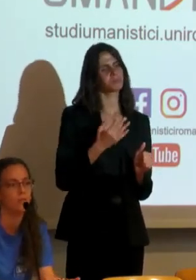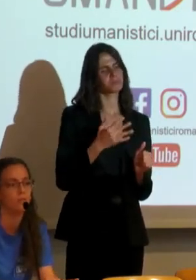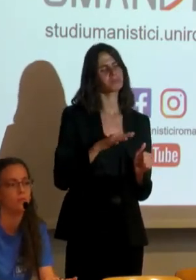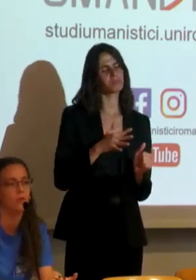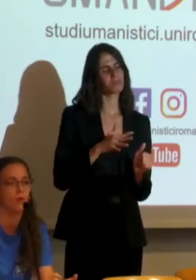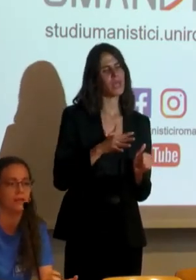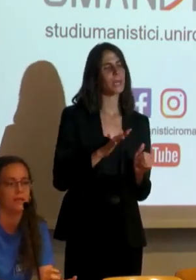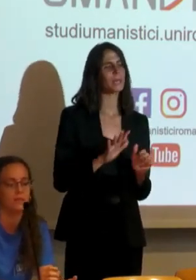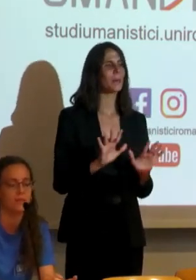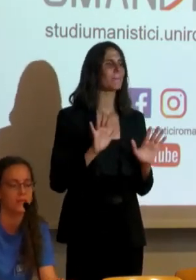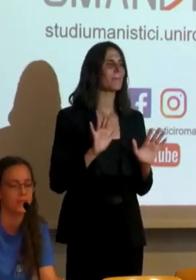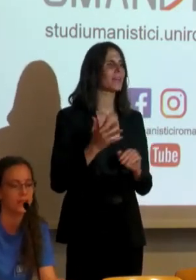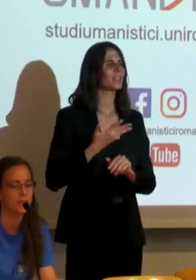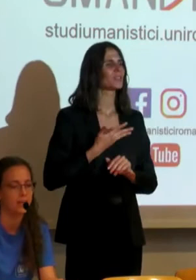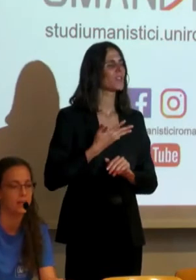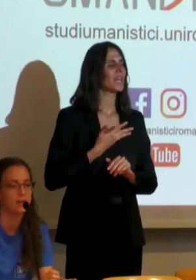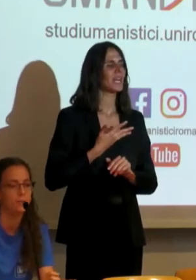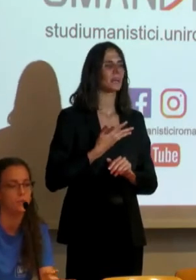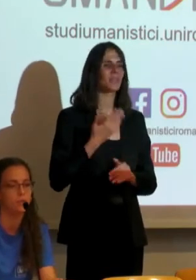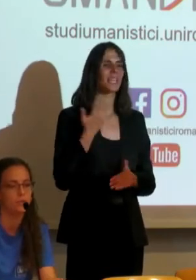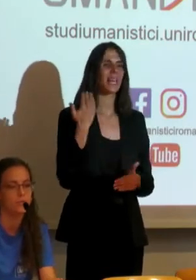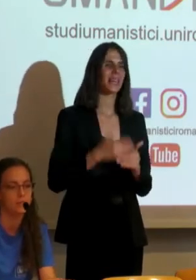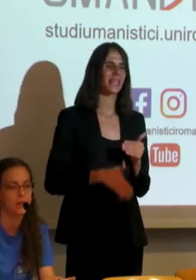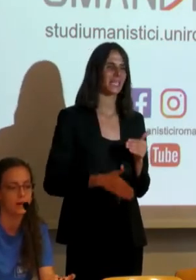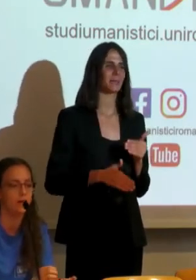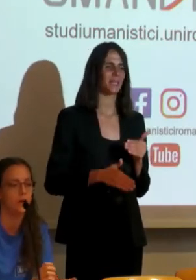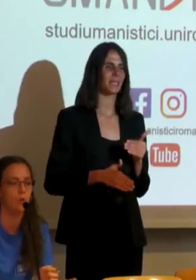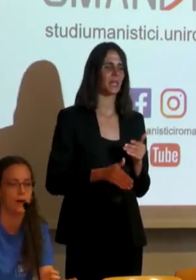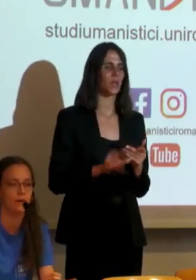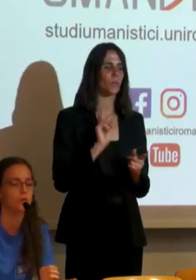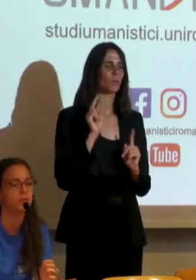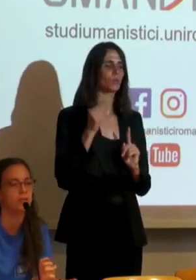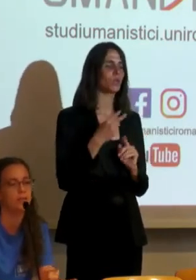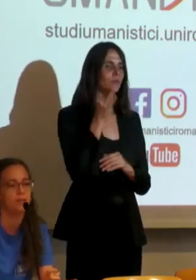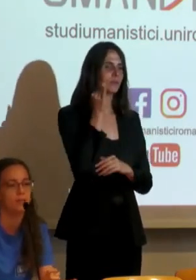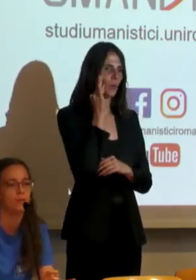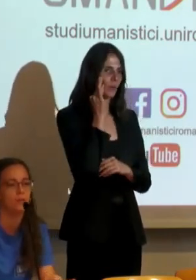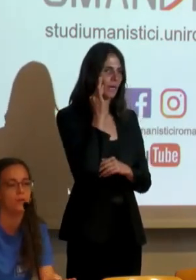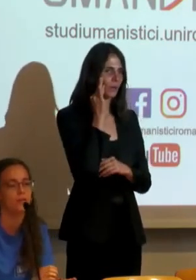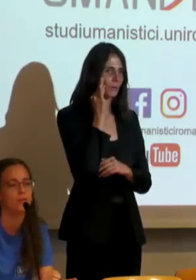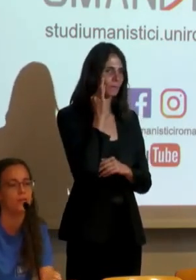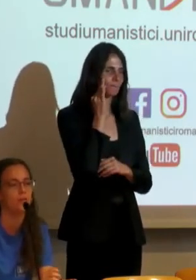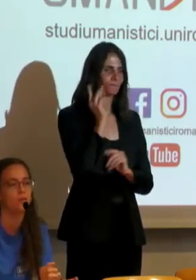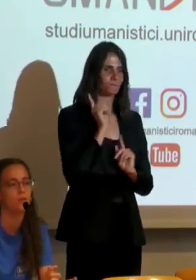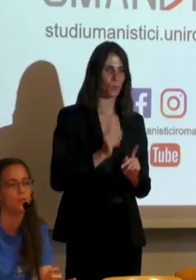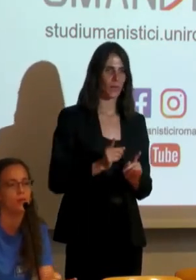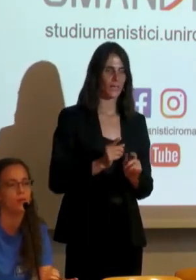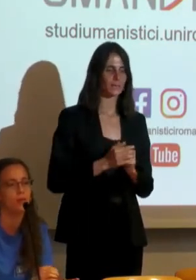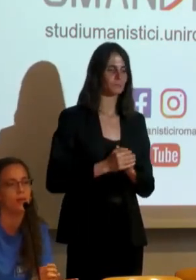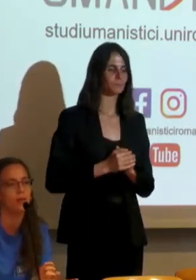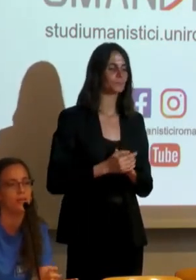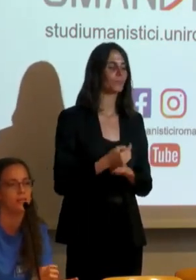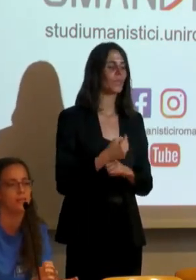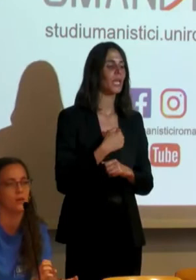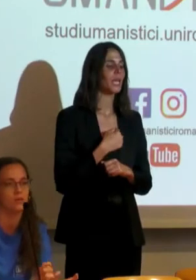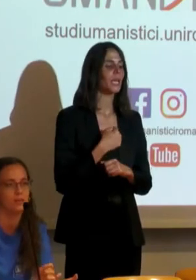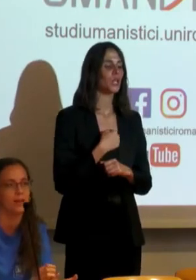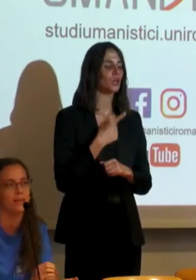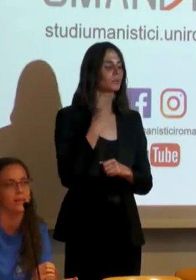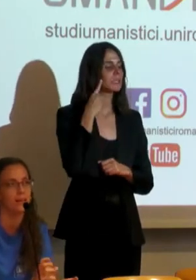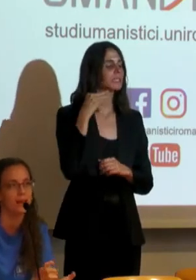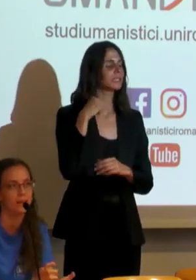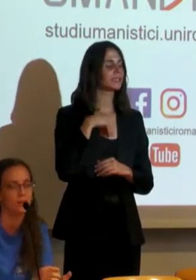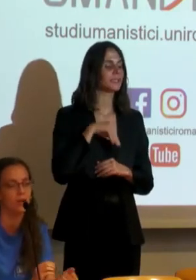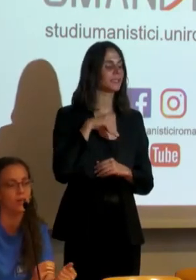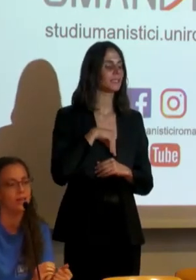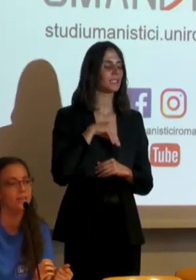avevo un forte limite dal punto di vista umano, cioè sentivo di non essere considerata